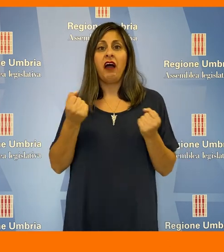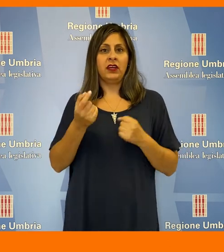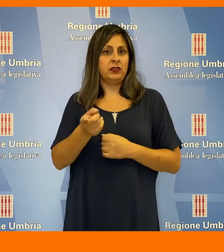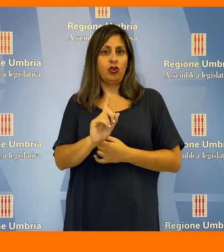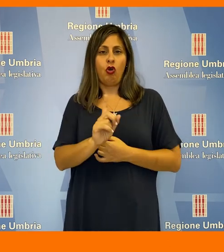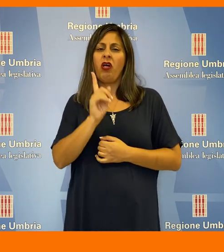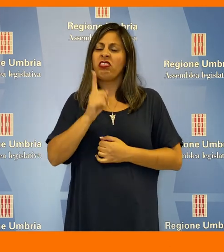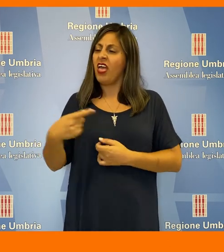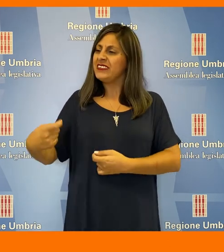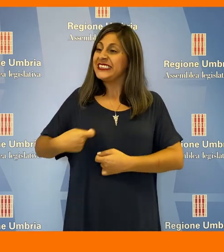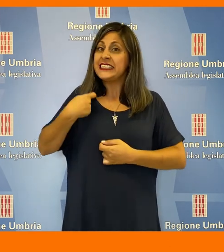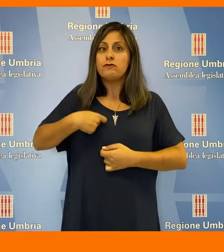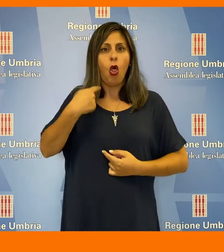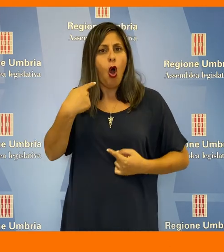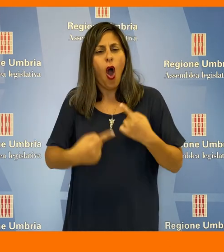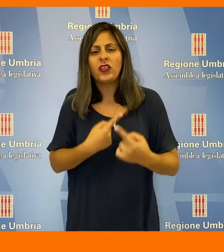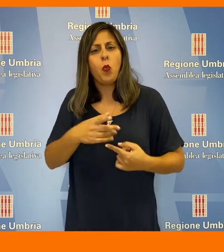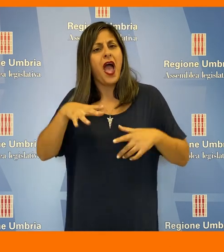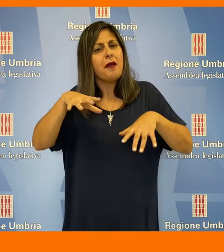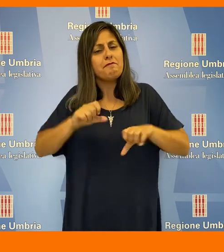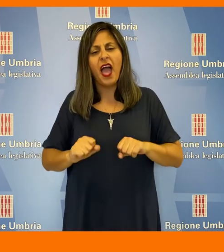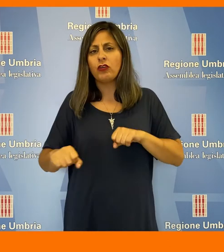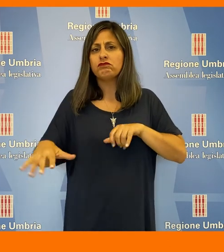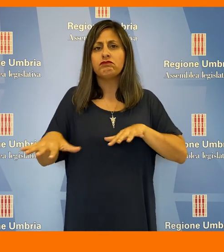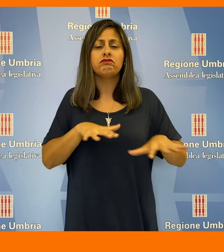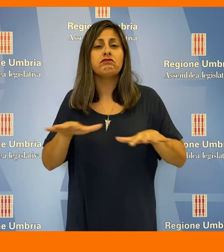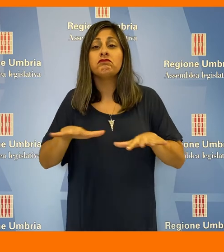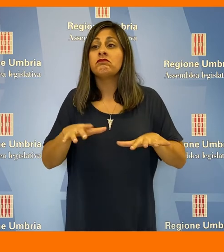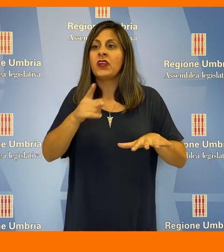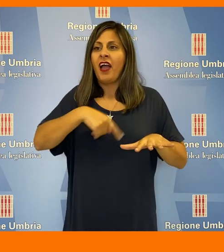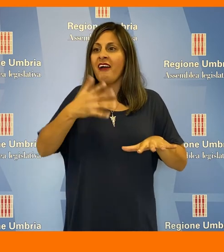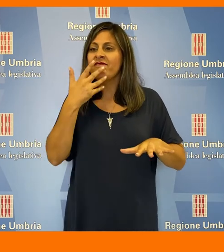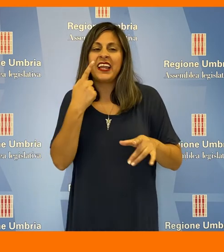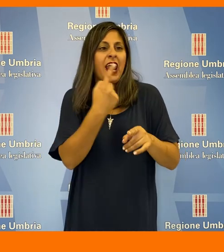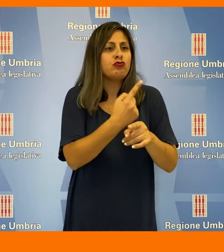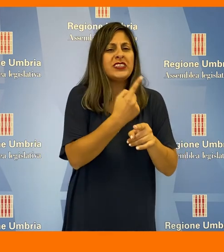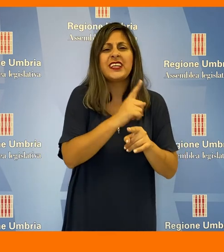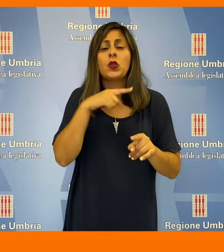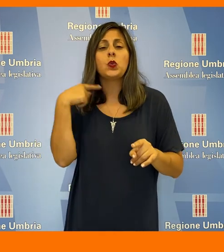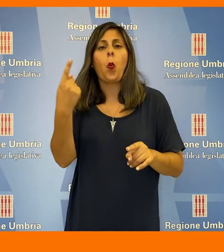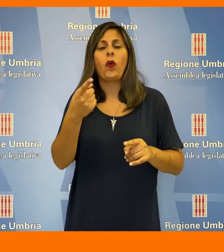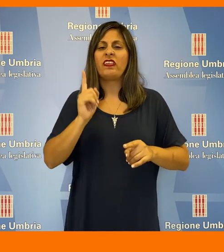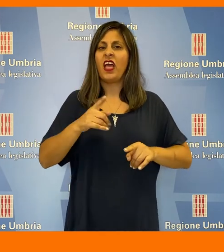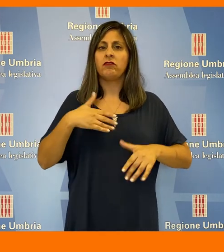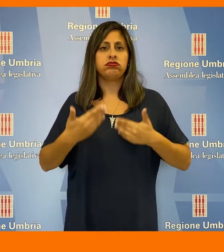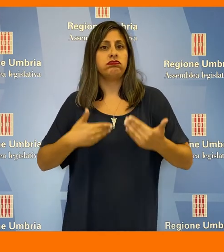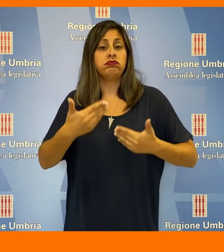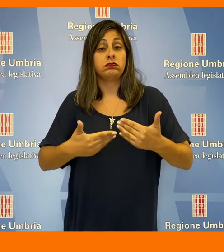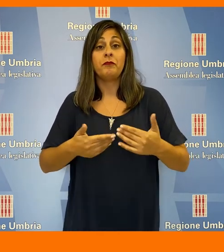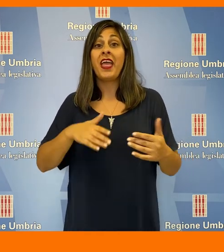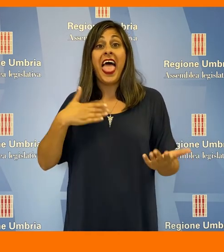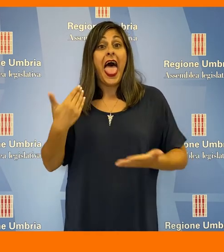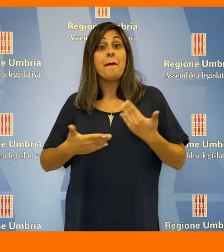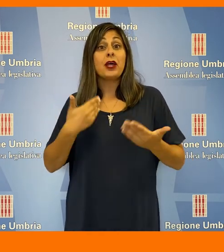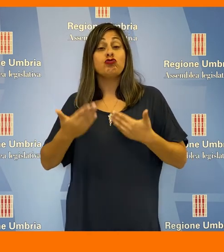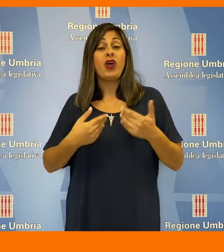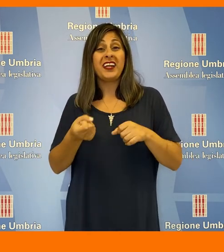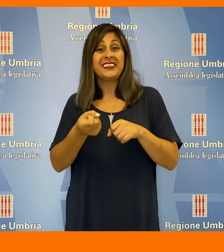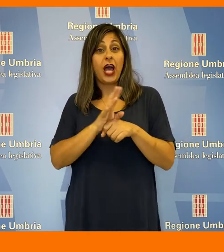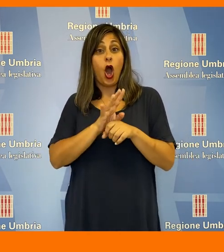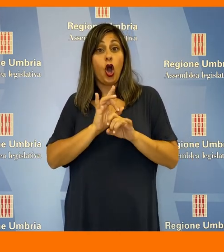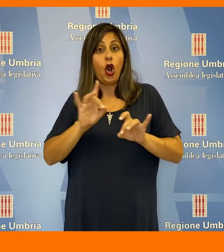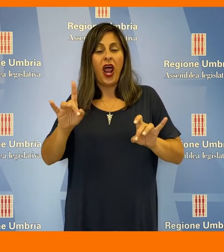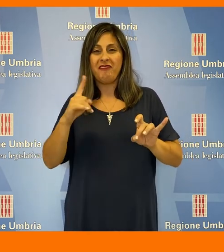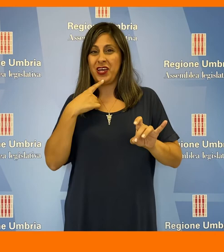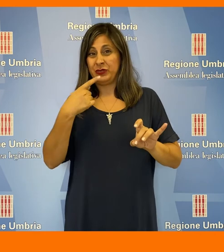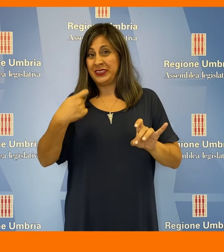deve spaventare, ma spingere all'impegno per agire al meglio delle aspettative e delle esigenze di tutti. L'emergenza Covid,